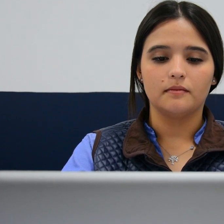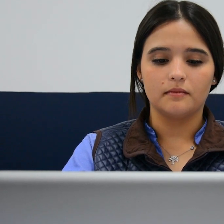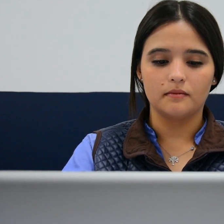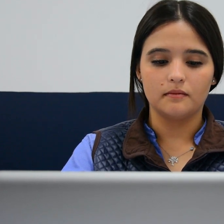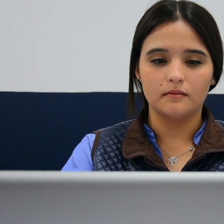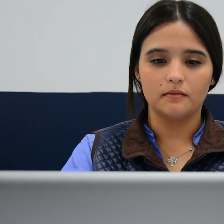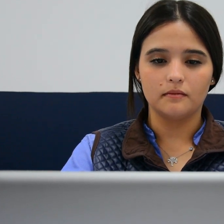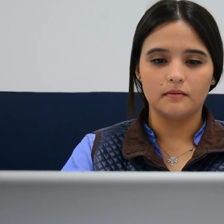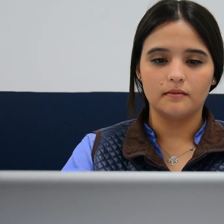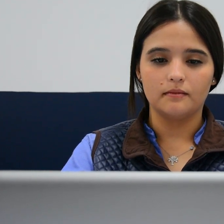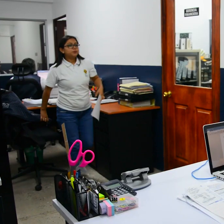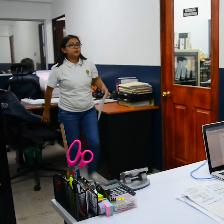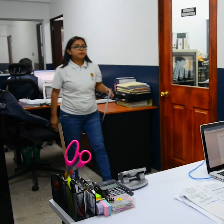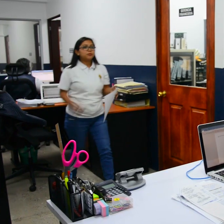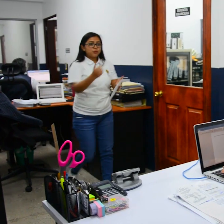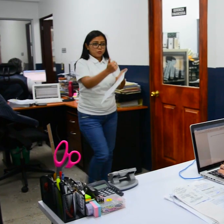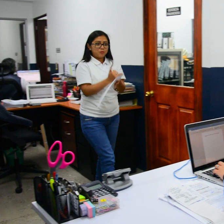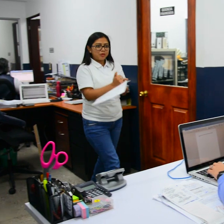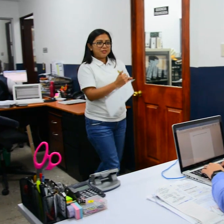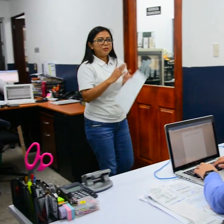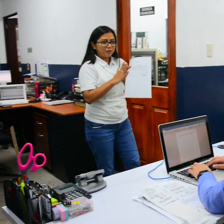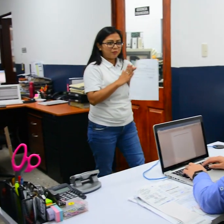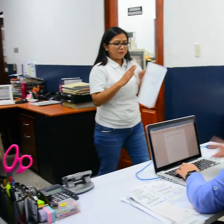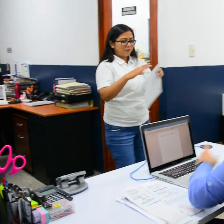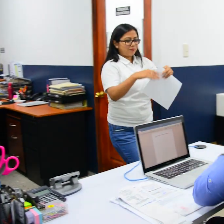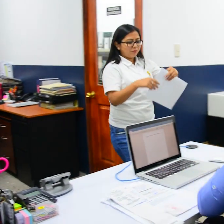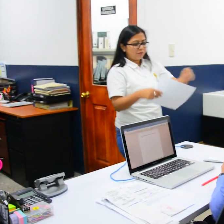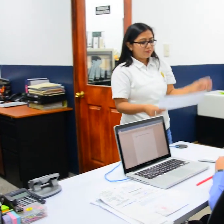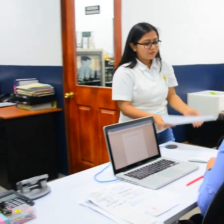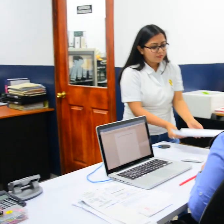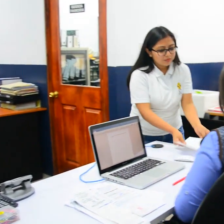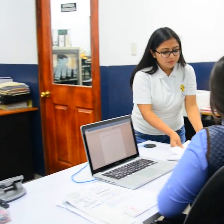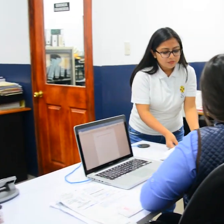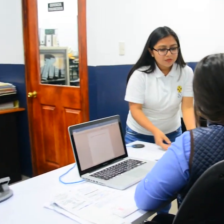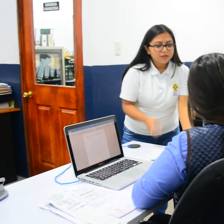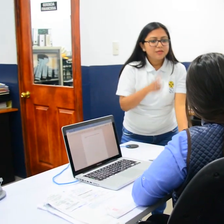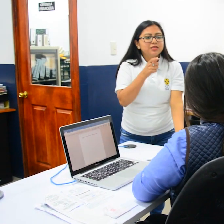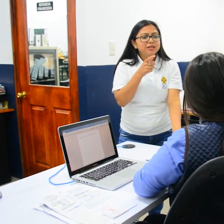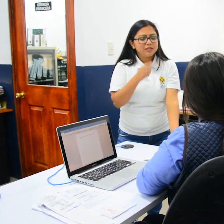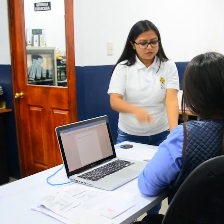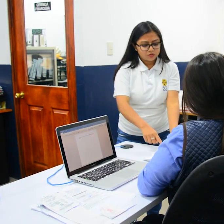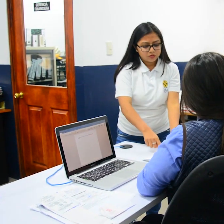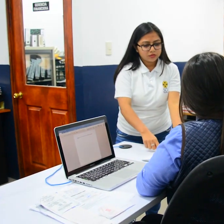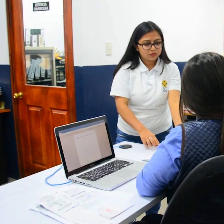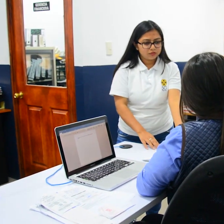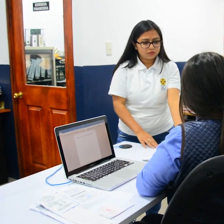lenguaje de señas, el que nos ha ayudado mucho para podernos comunicar con ella, para poder hacer su trabajo e